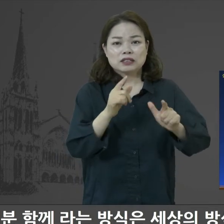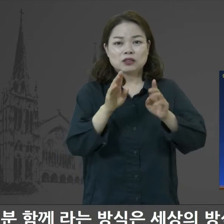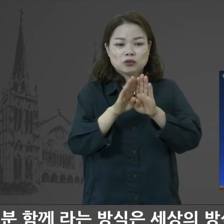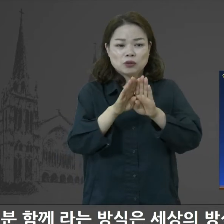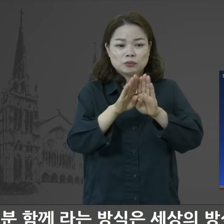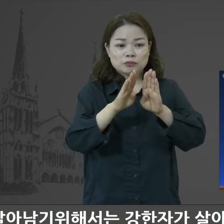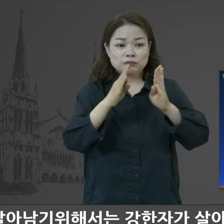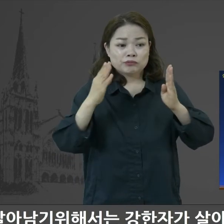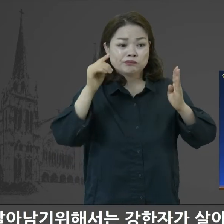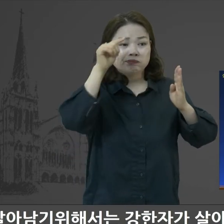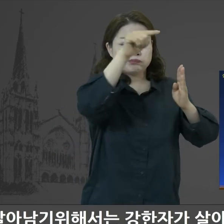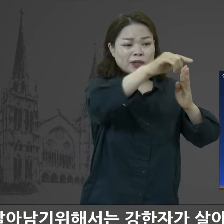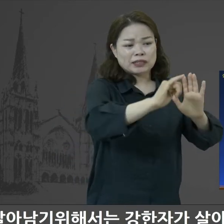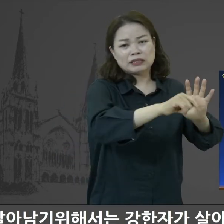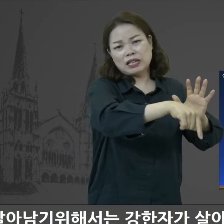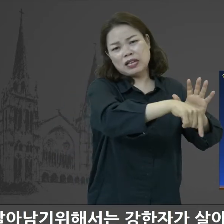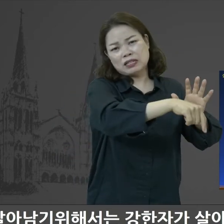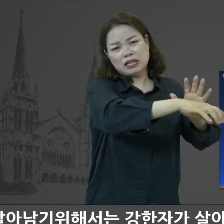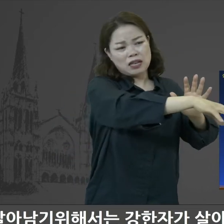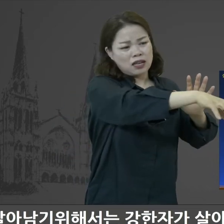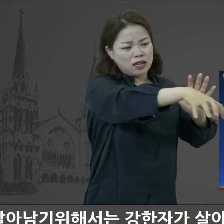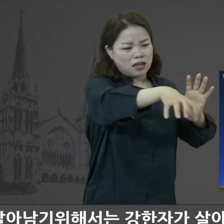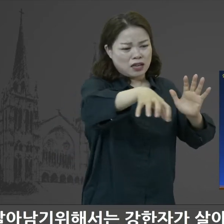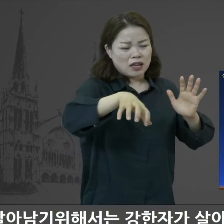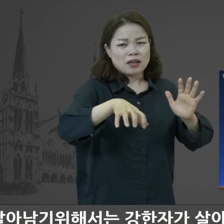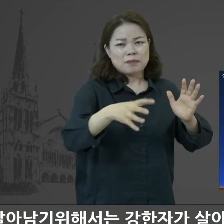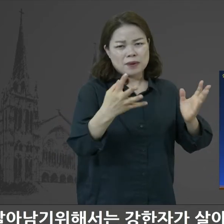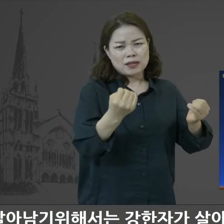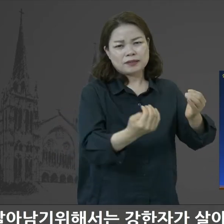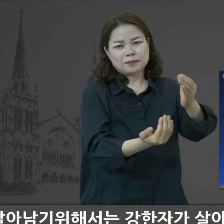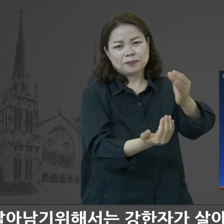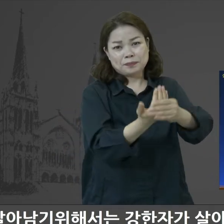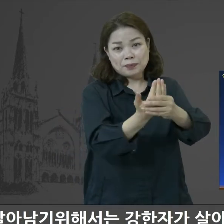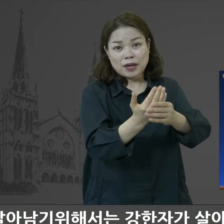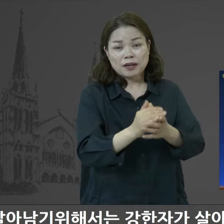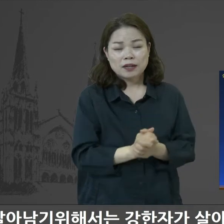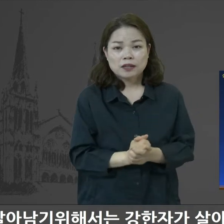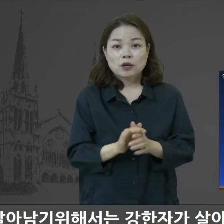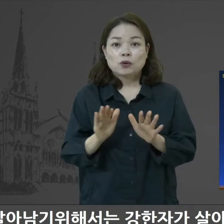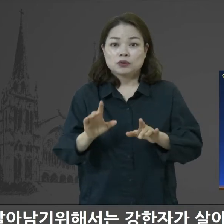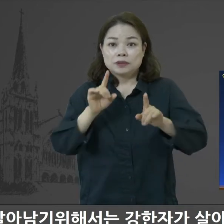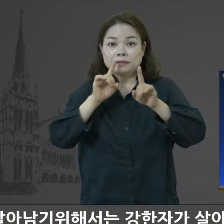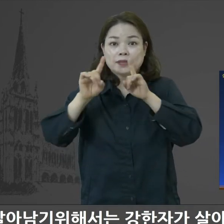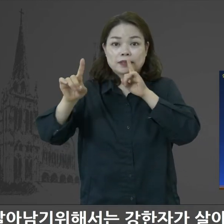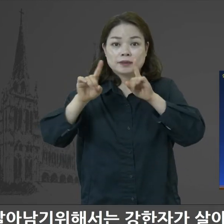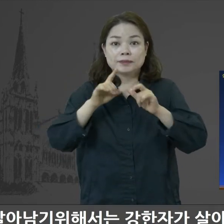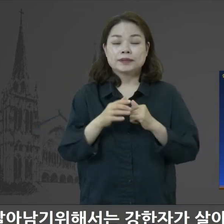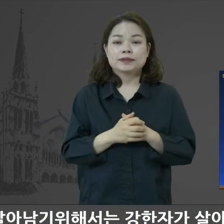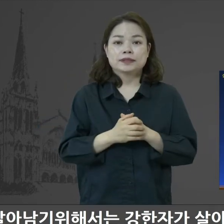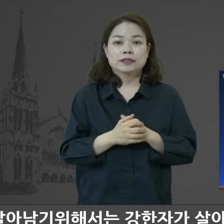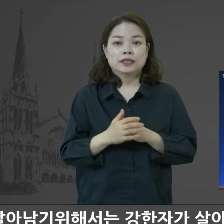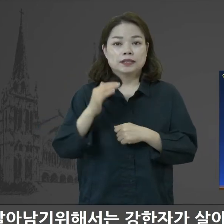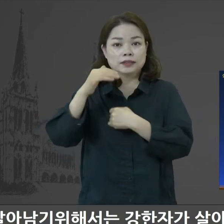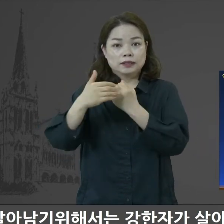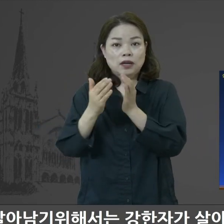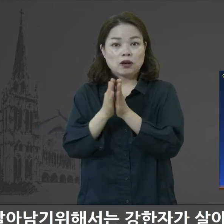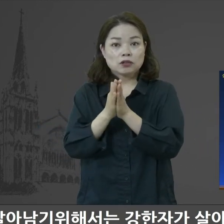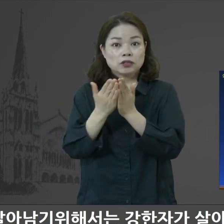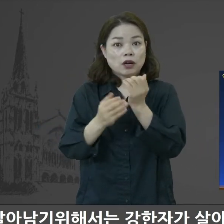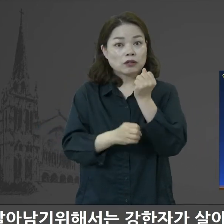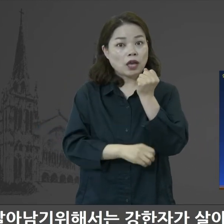문을 열고 나아가면 우리들 주변에 펼쳐지고 있죠. 그러나 오늘 말씀이 보여주는 성경의